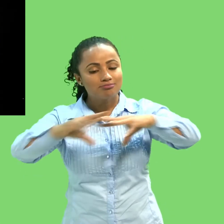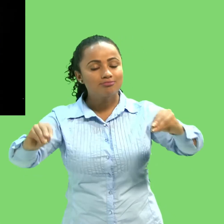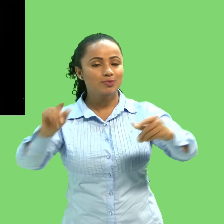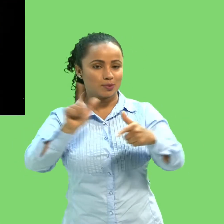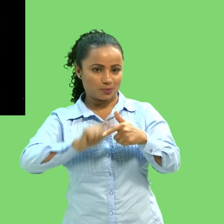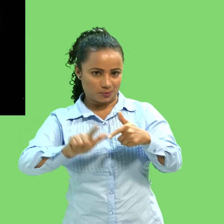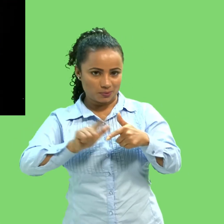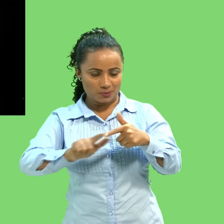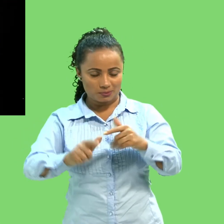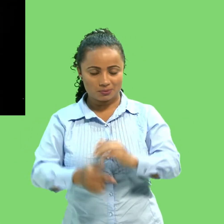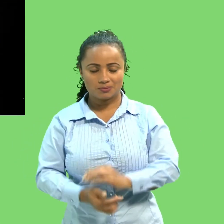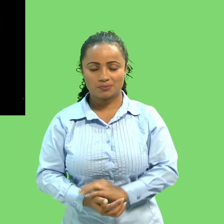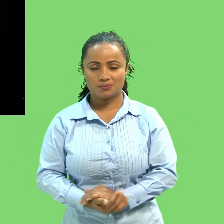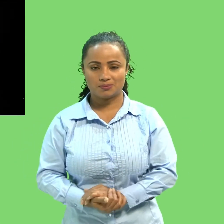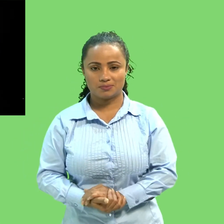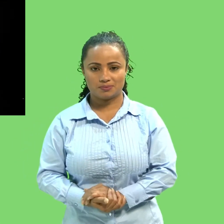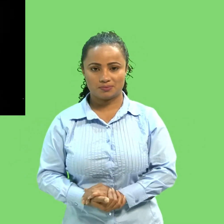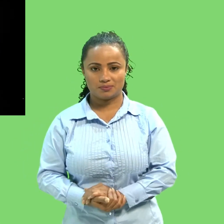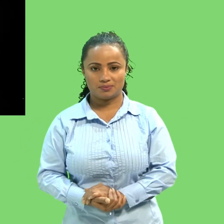soluções.